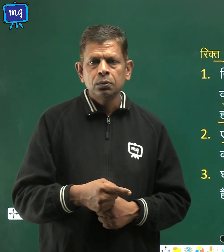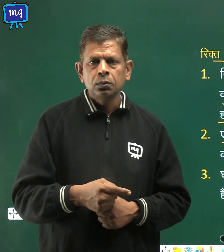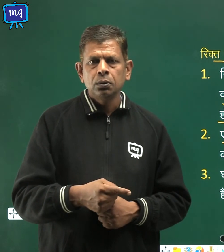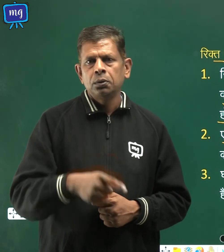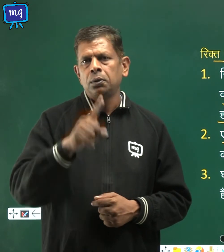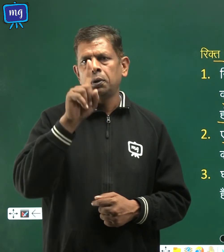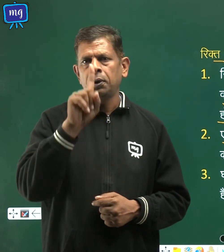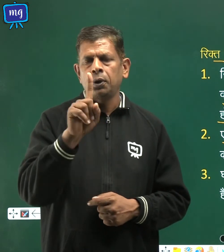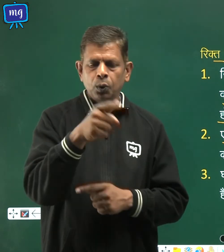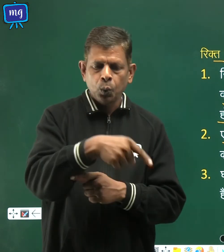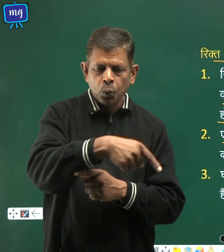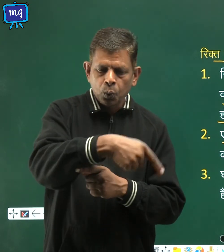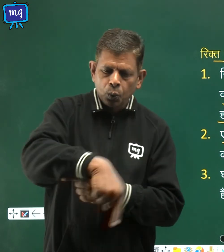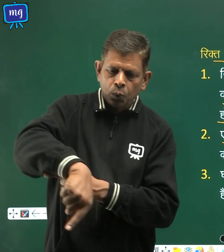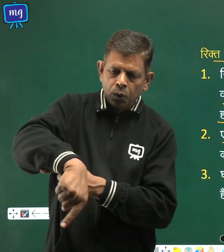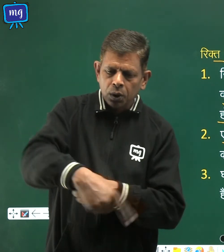एक दोलन